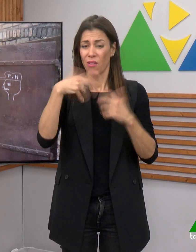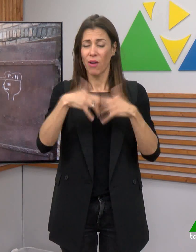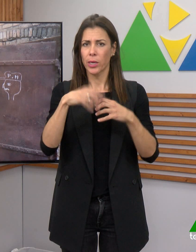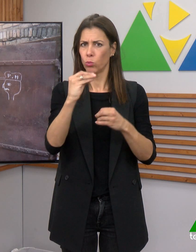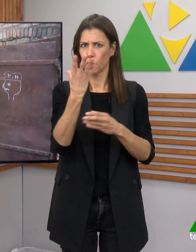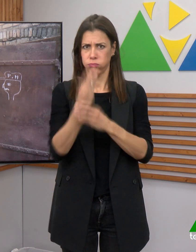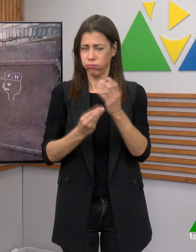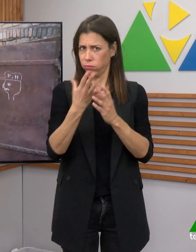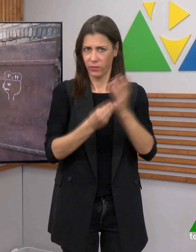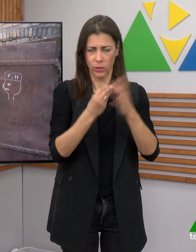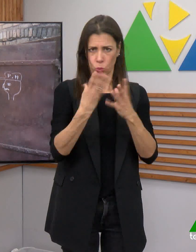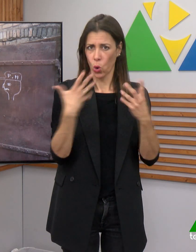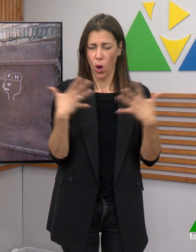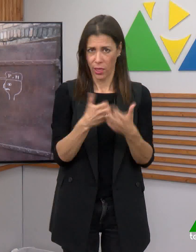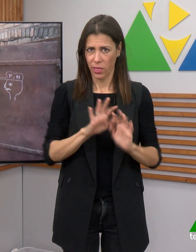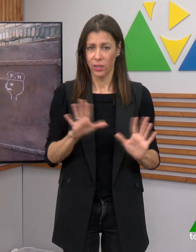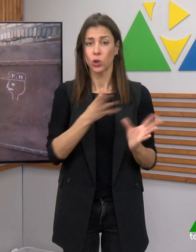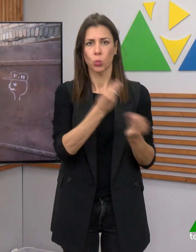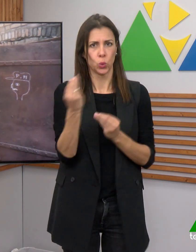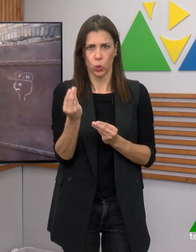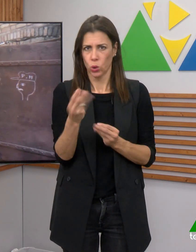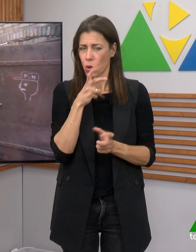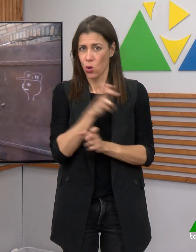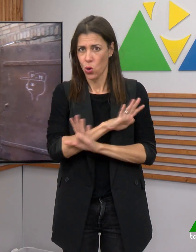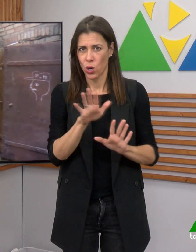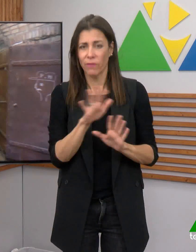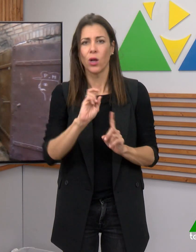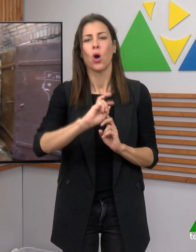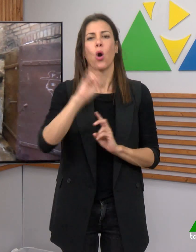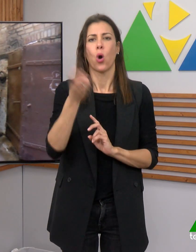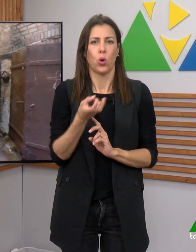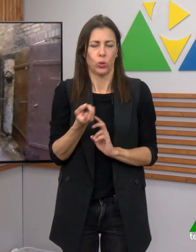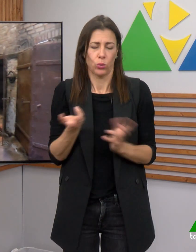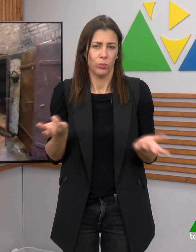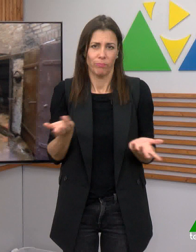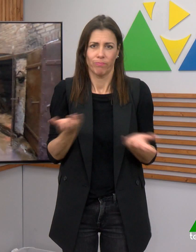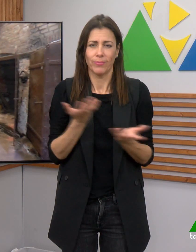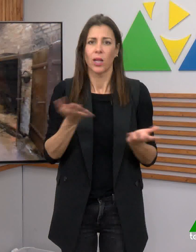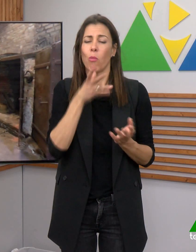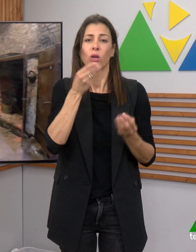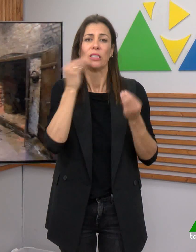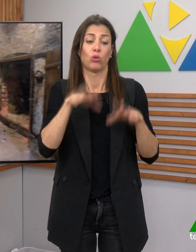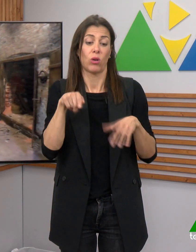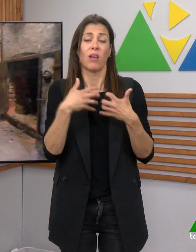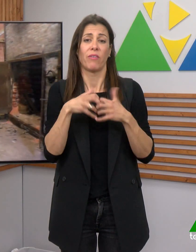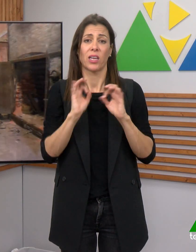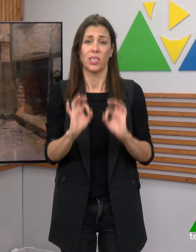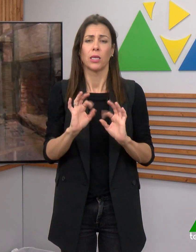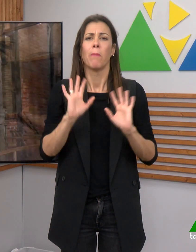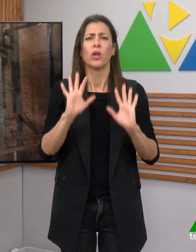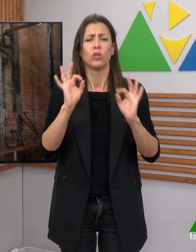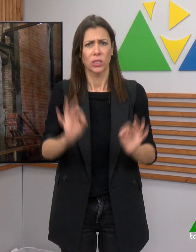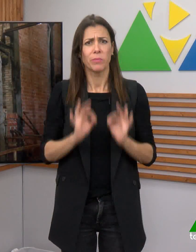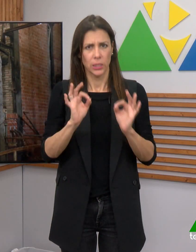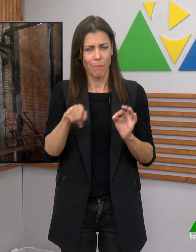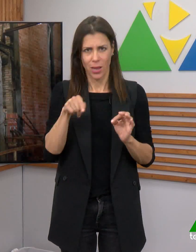conocemos algunos muy luctuosos, muy dramáticos en la historia de esta fábrica, pero siempre ha